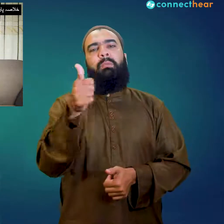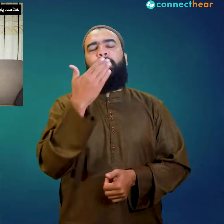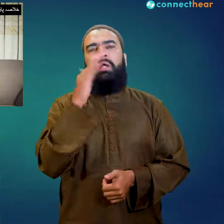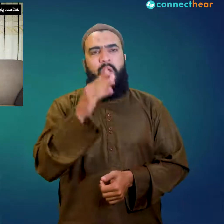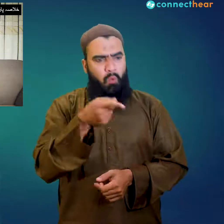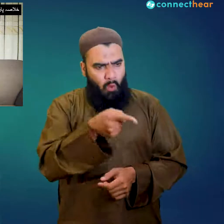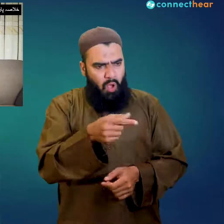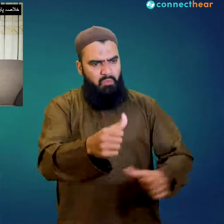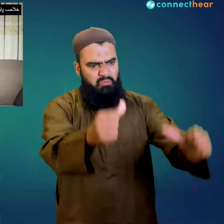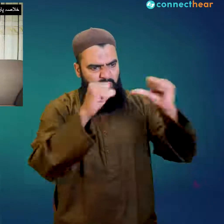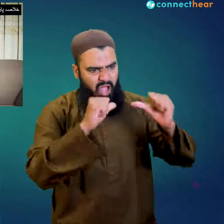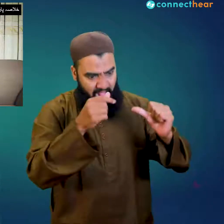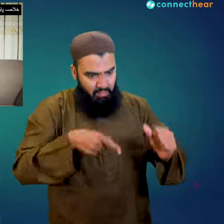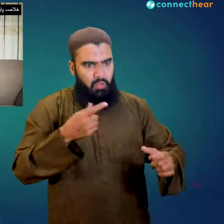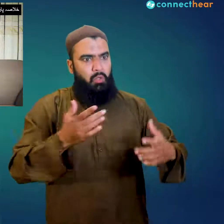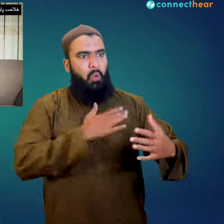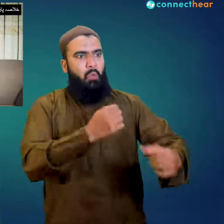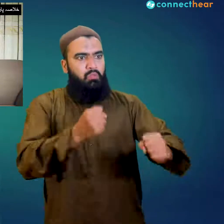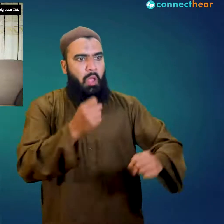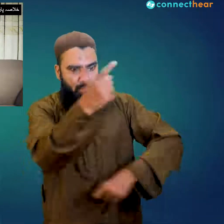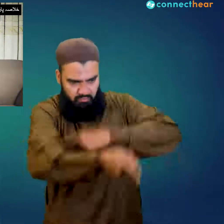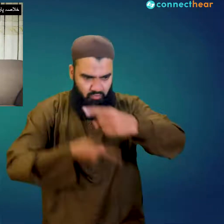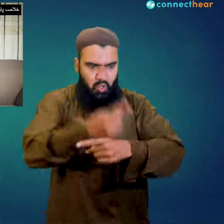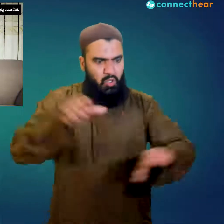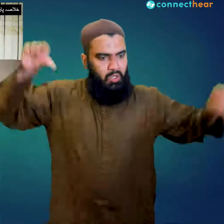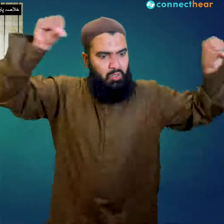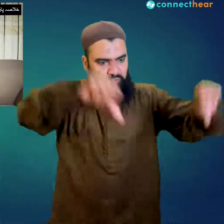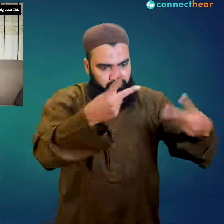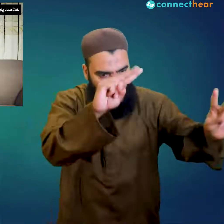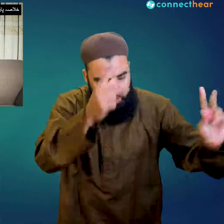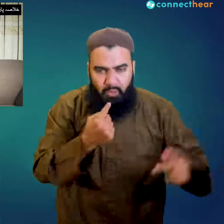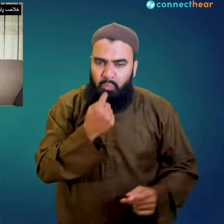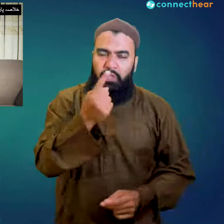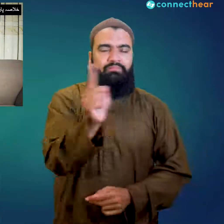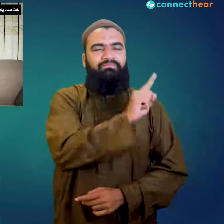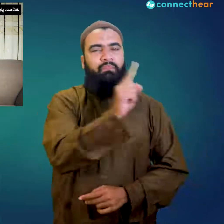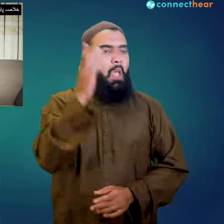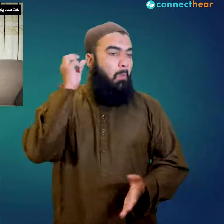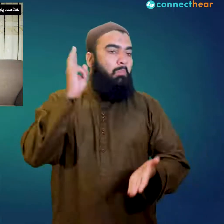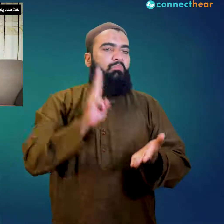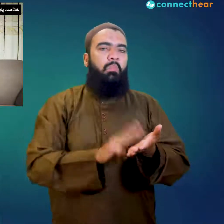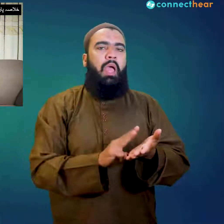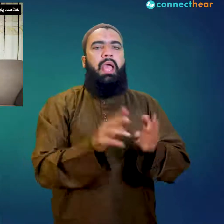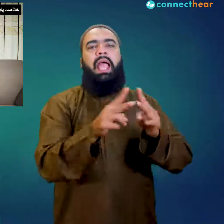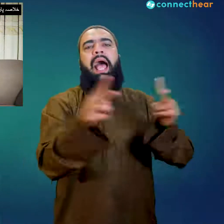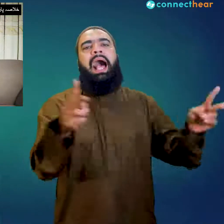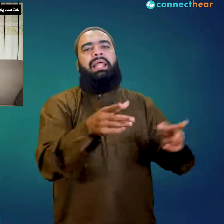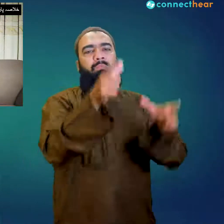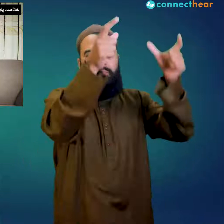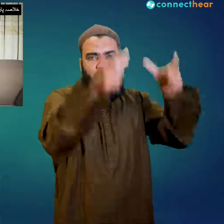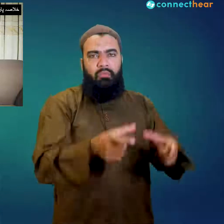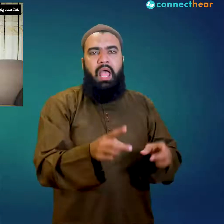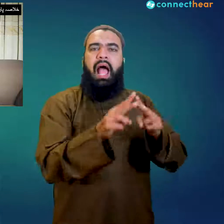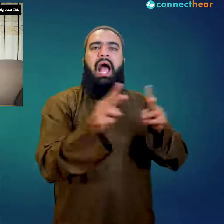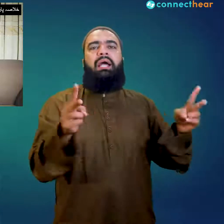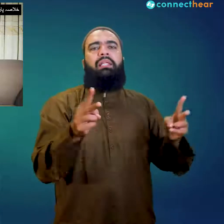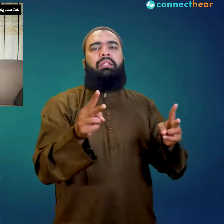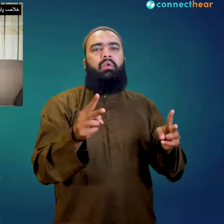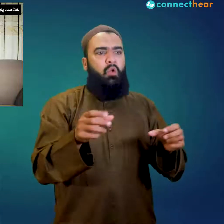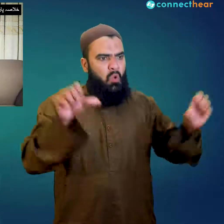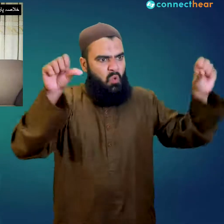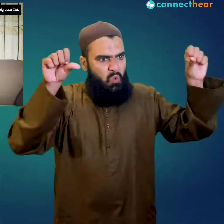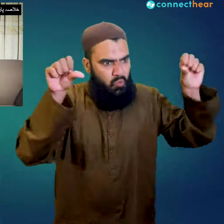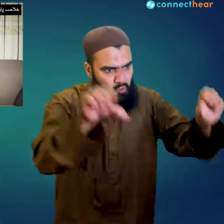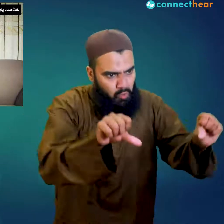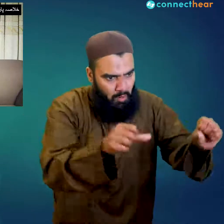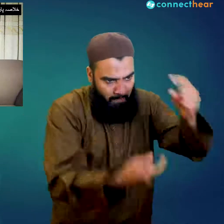لینا، فرمایا یہ مومنین کی صفات میں سے ہے۔ قرآن مجید میں ایک اور مقام پر فرمایا گیا کہ یہ اولو العزم کاموں میں